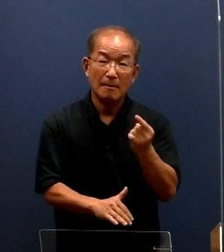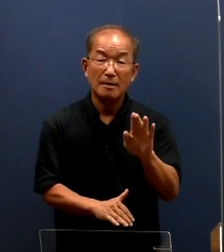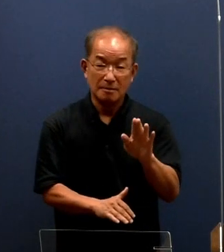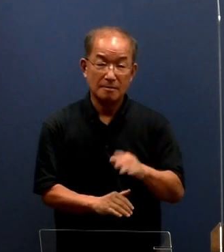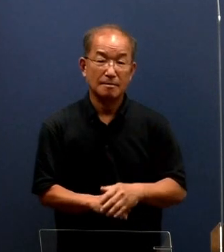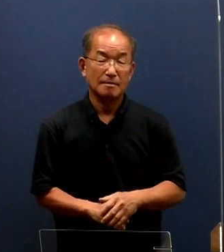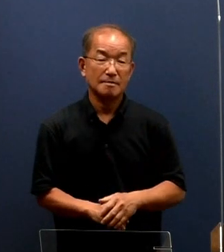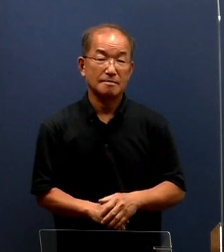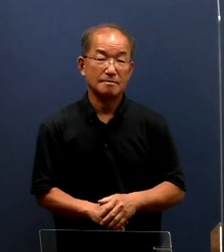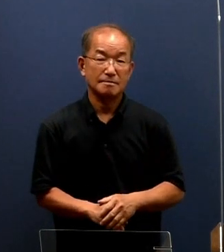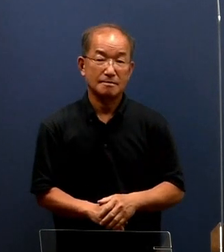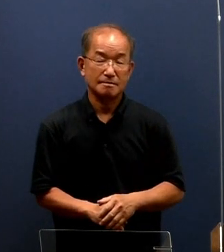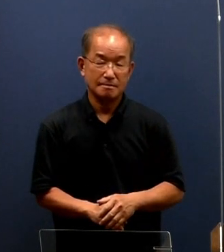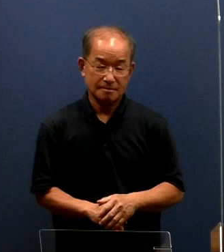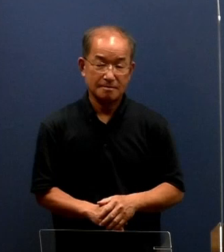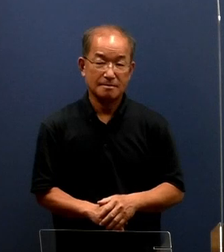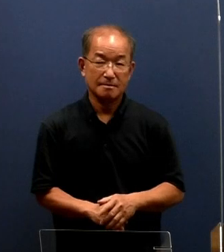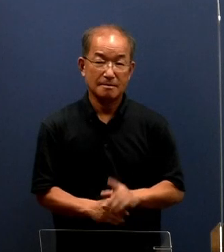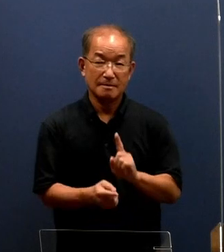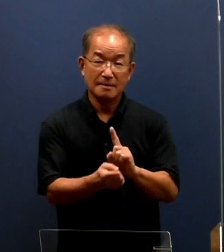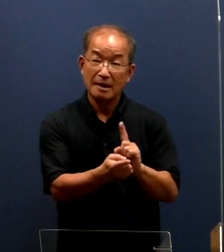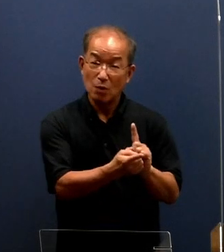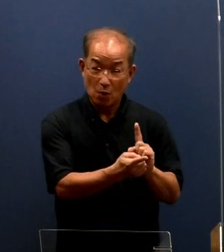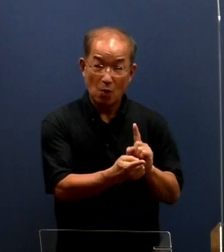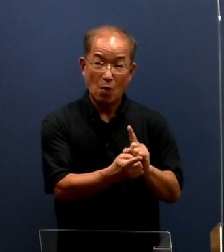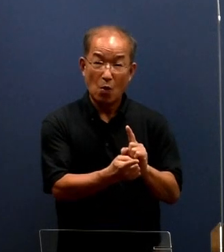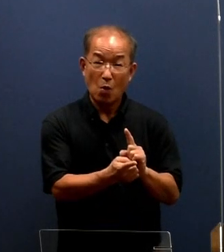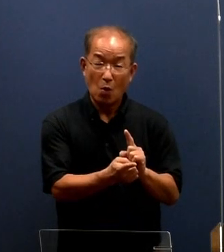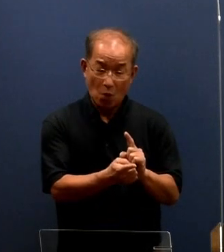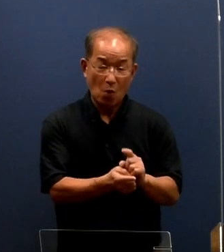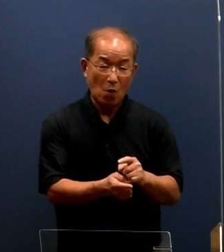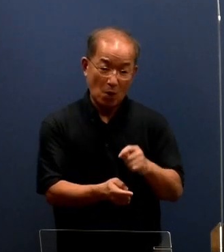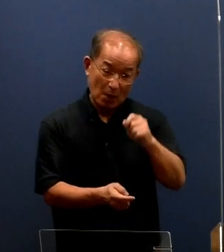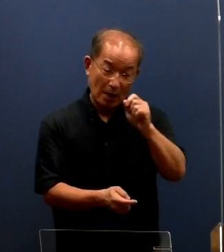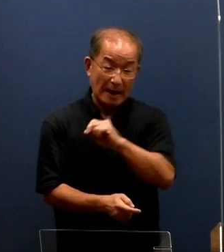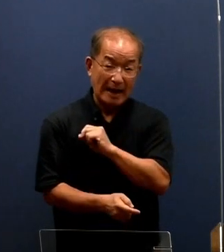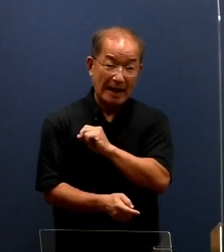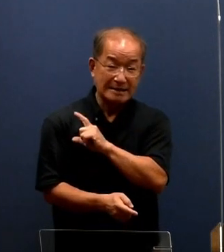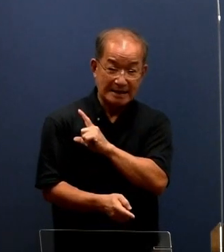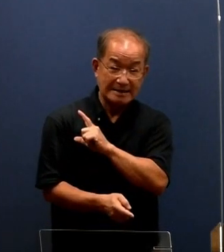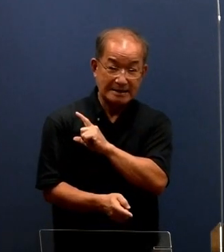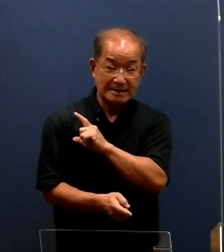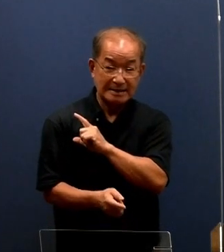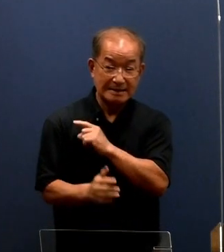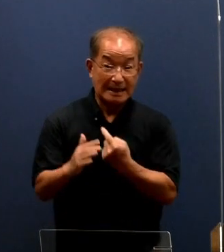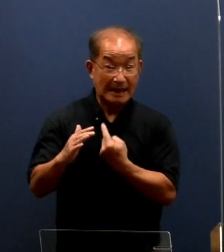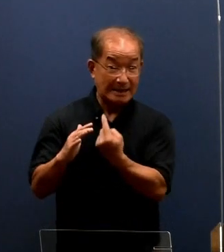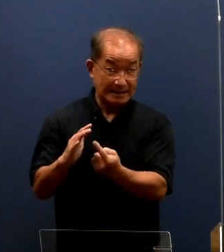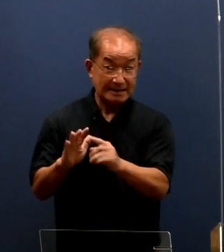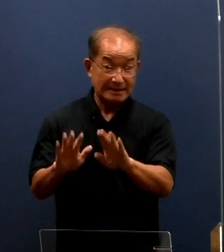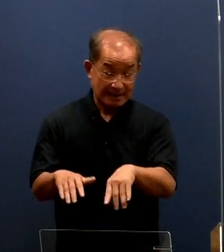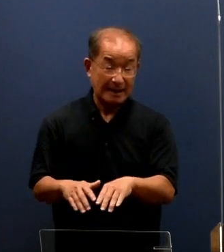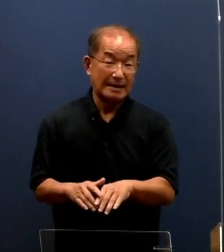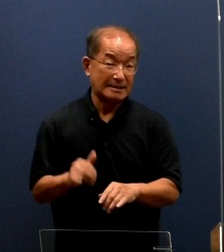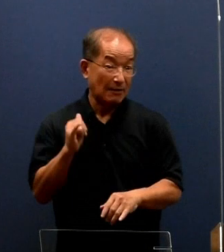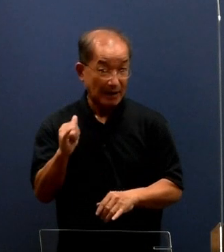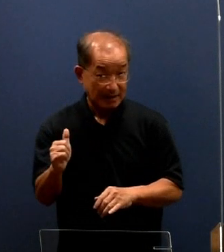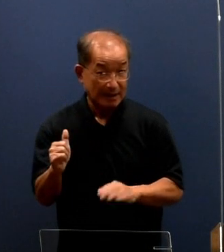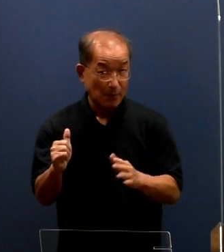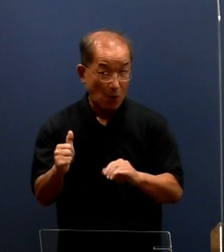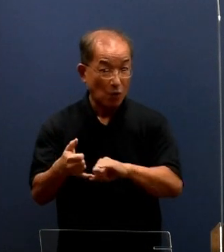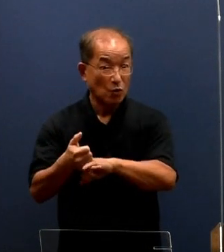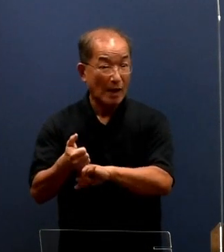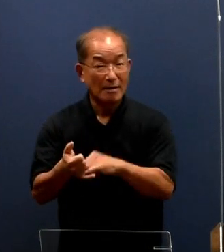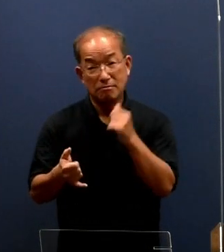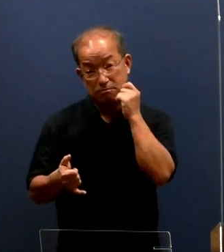ょ。雑にならざるを得ない対応が。発熱外来に行ったけど、電話かけても、予約が取れなく